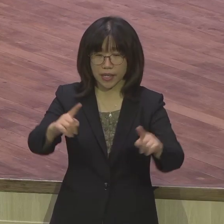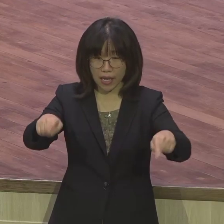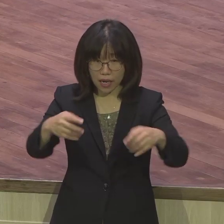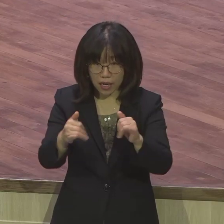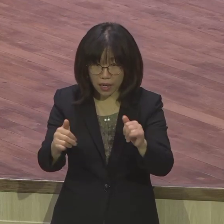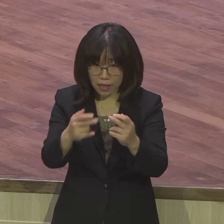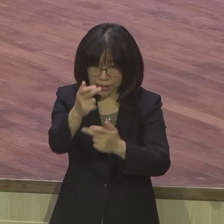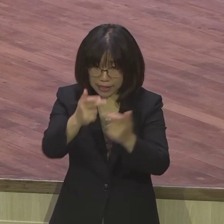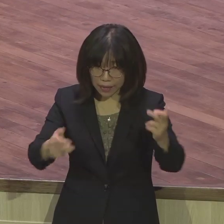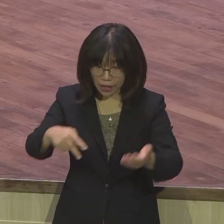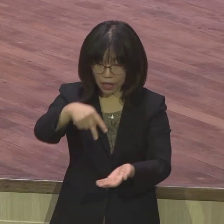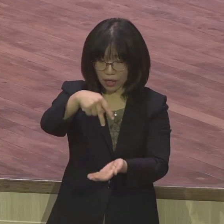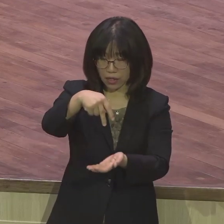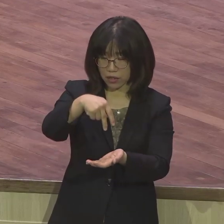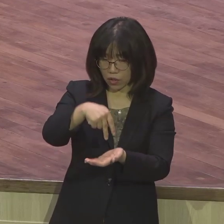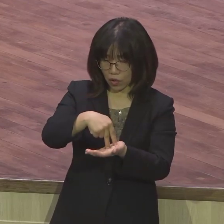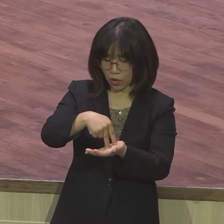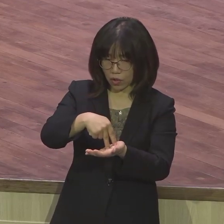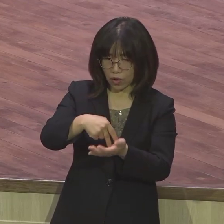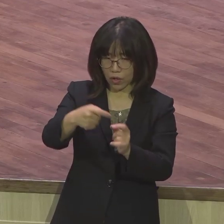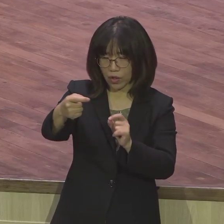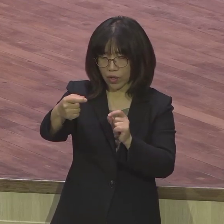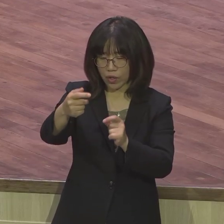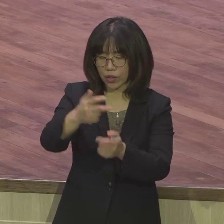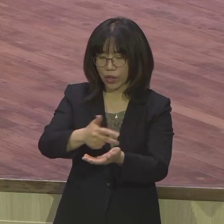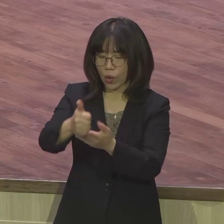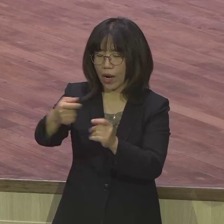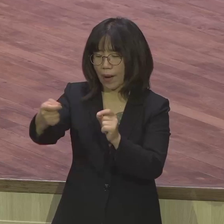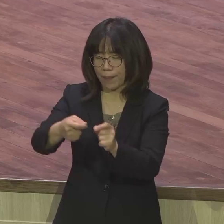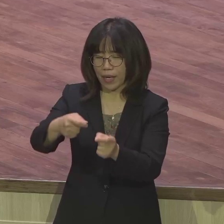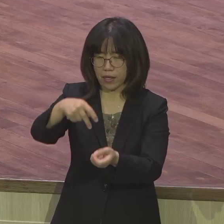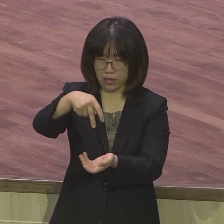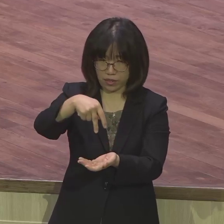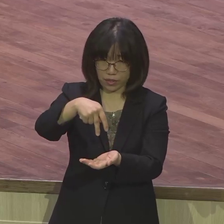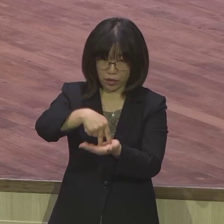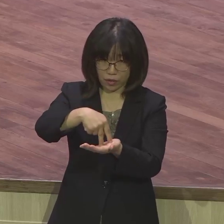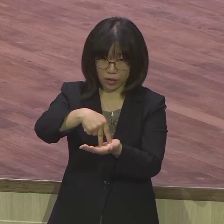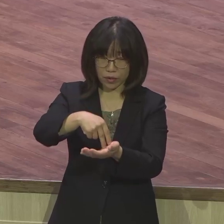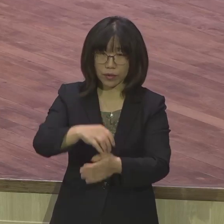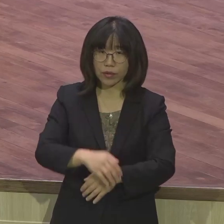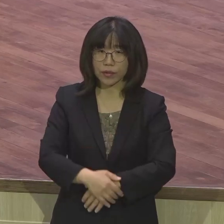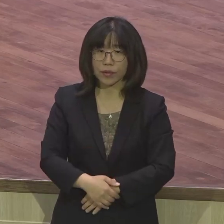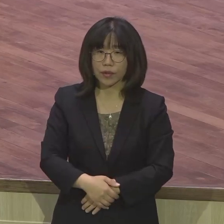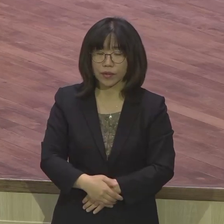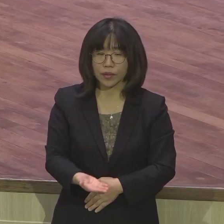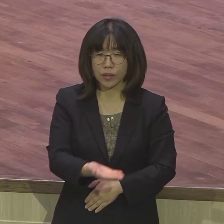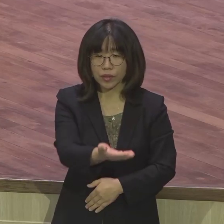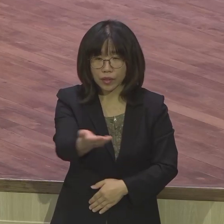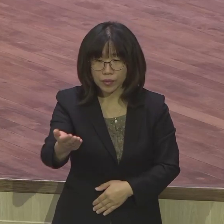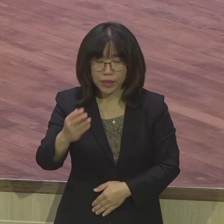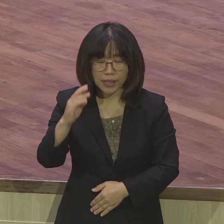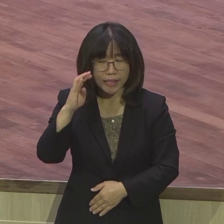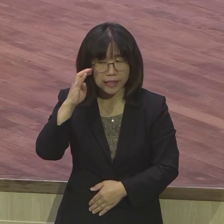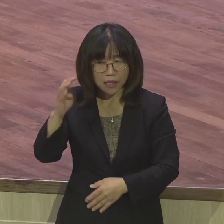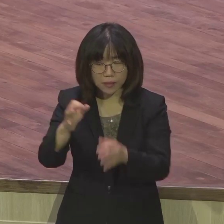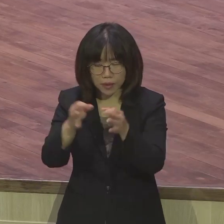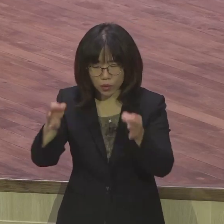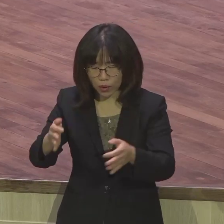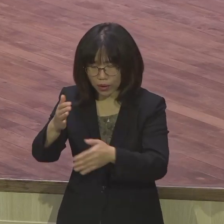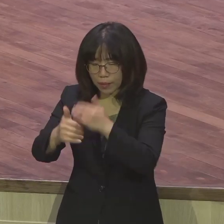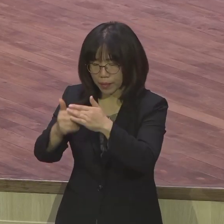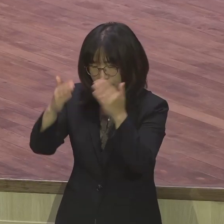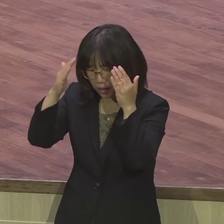선 것이 아니라 산에서 여호와 앞에 섰다는 것입니다. 이 말은 우리가 40일 집중